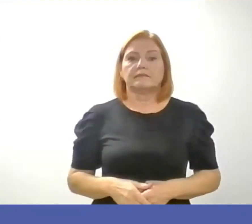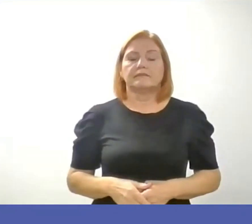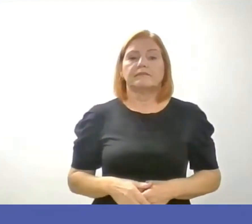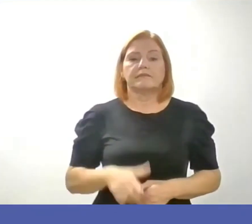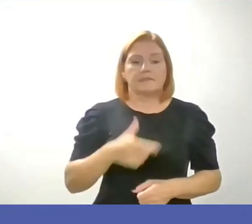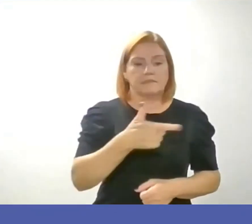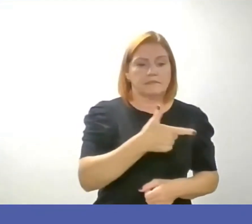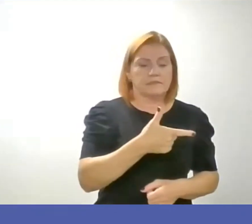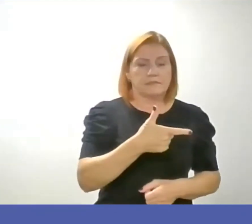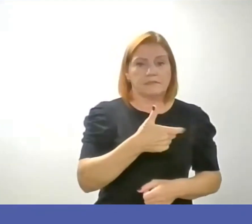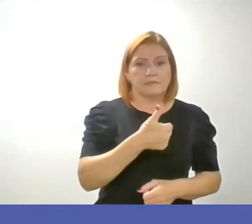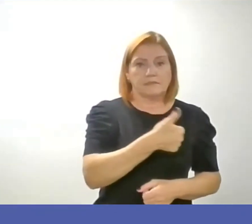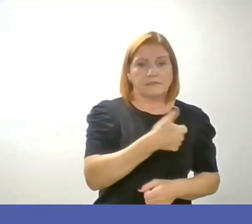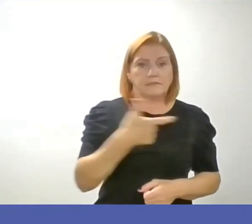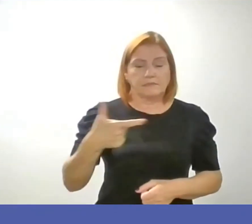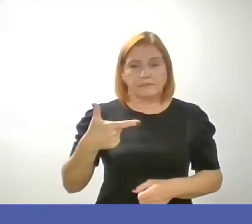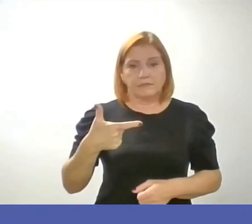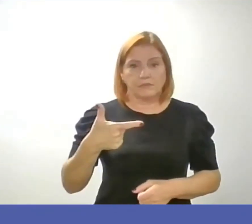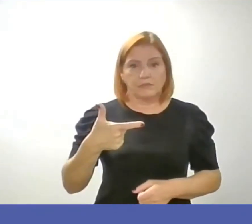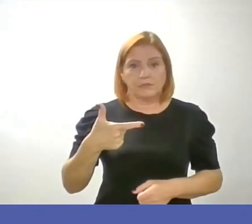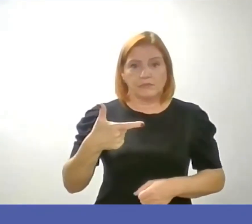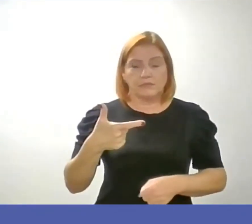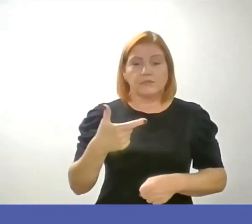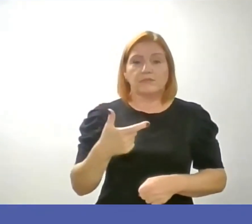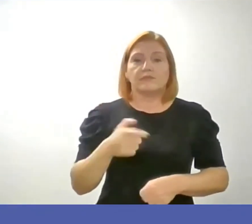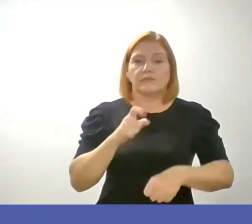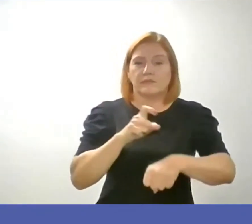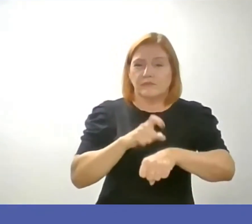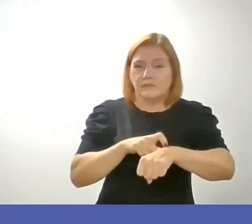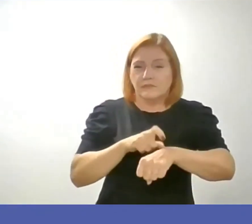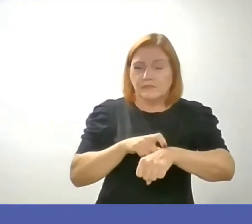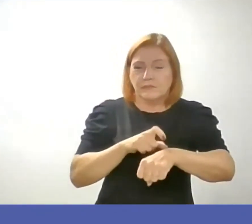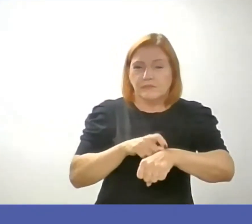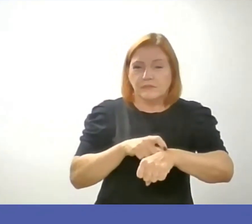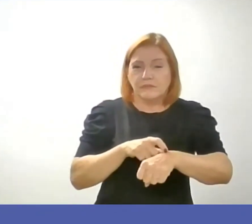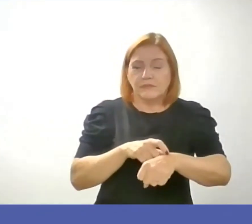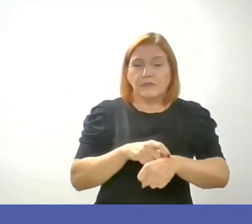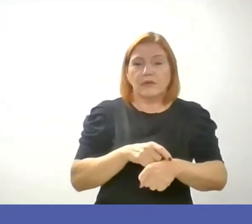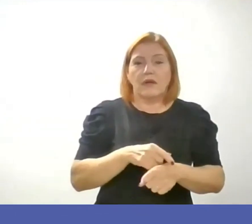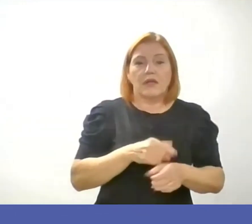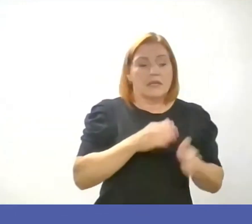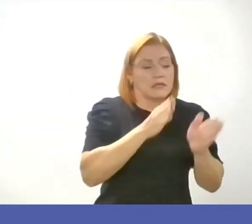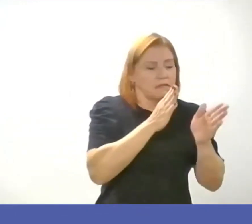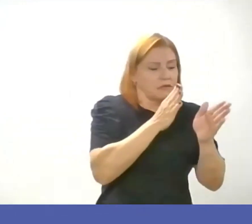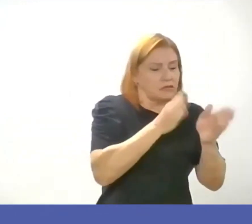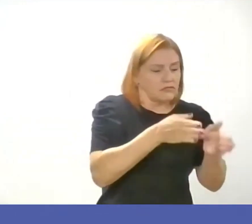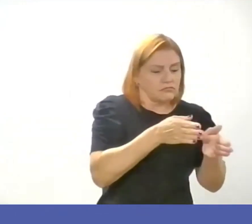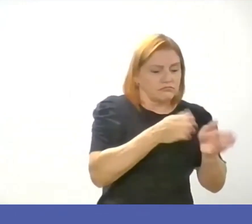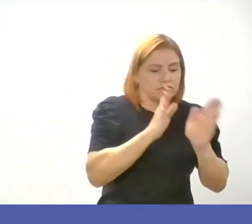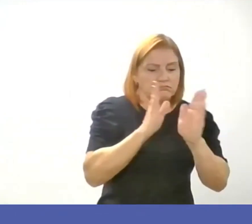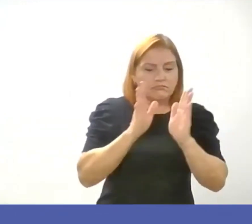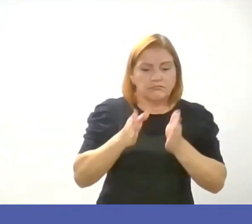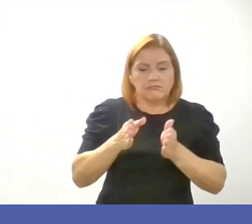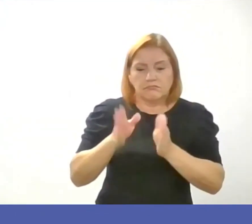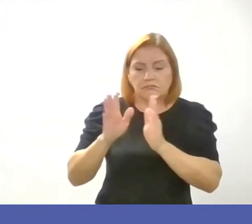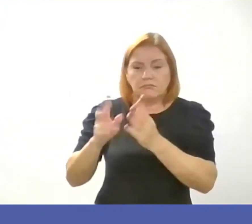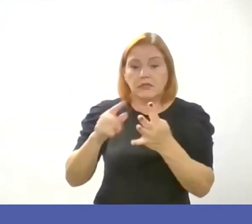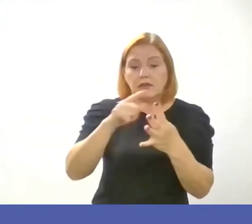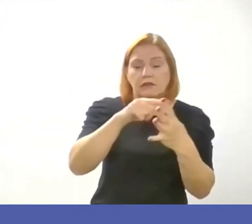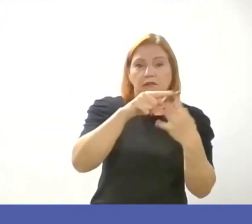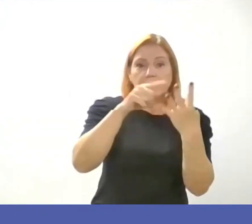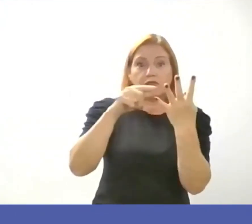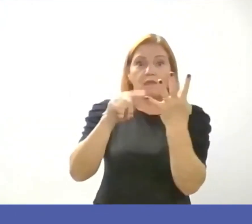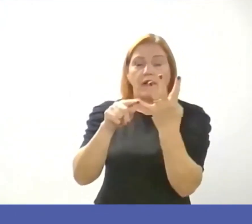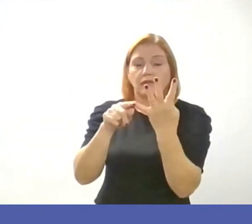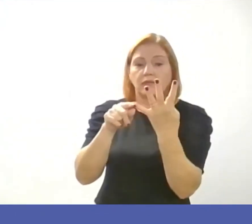12 horas em 4 períodos, ou não foi? De 3 em 3 horas, ele dividiu em